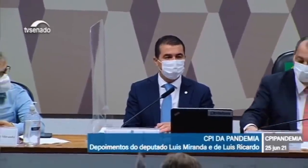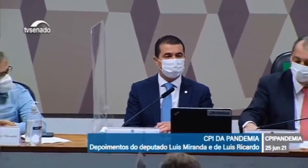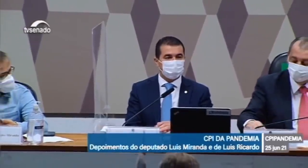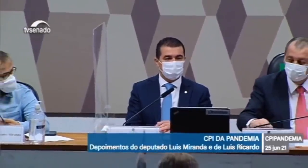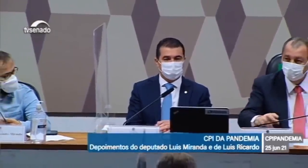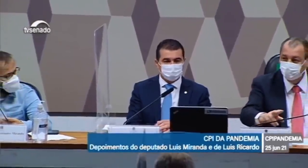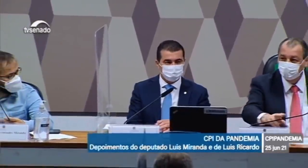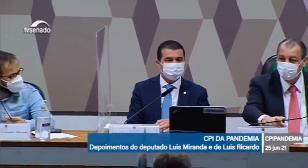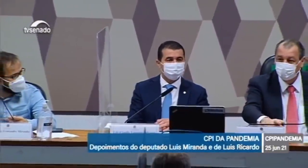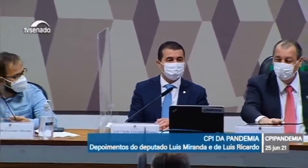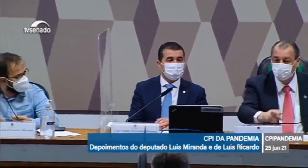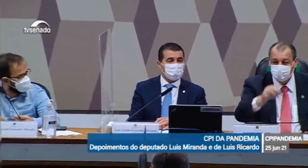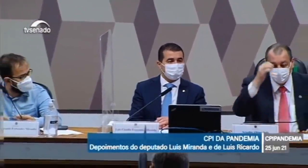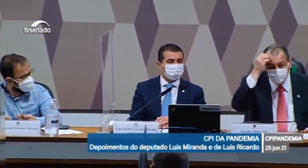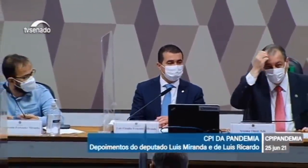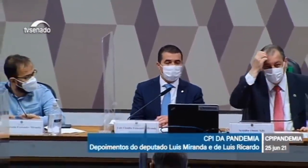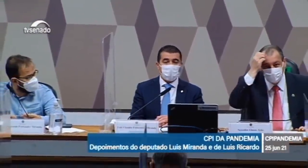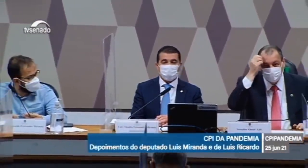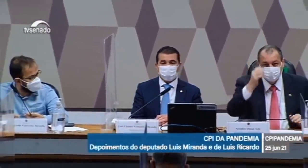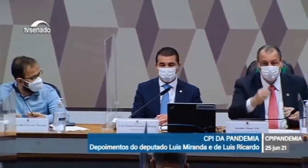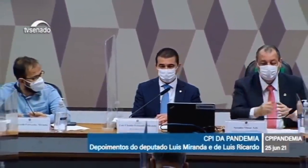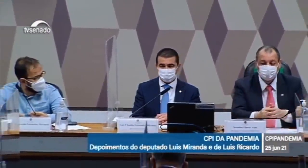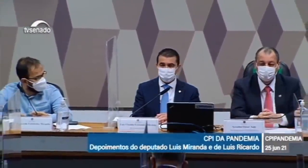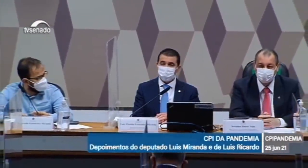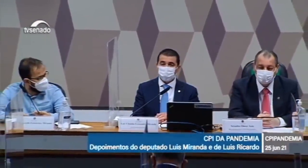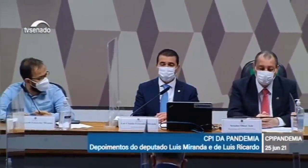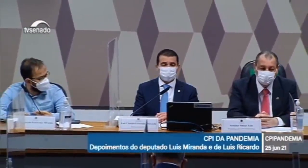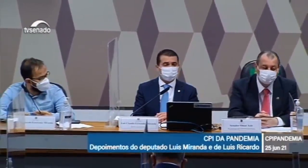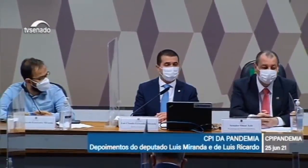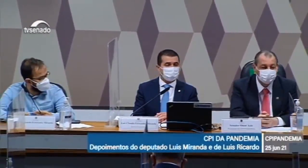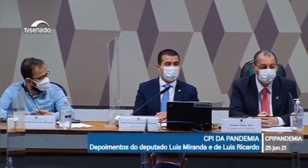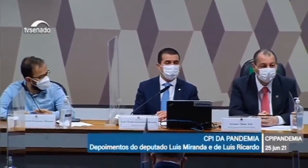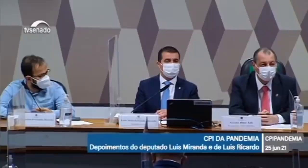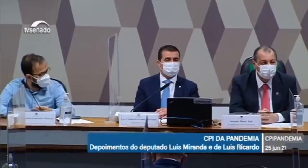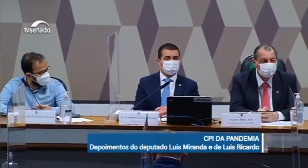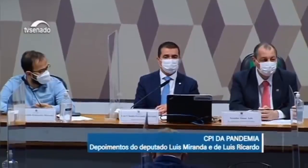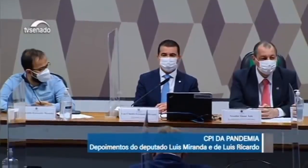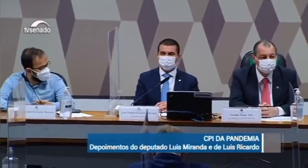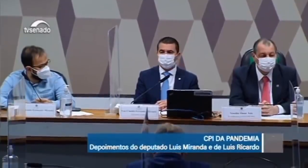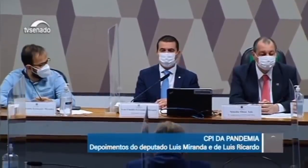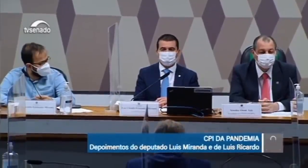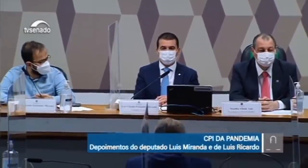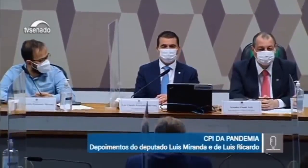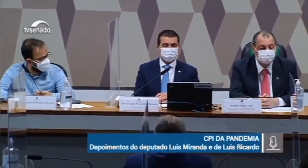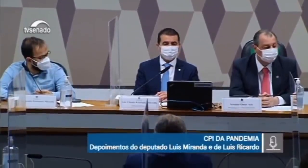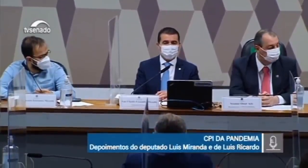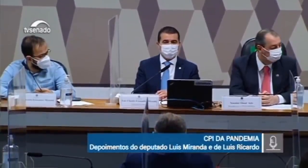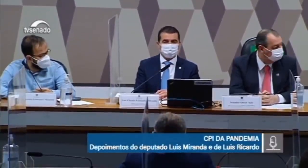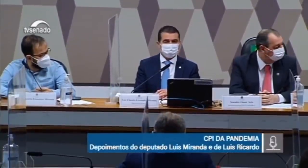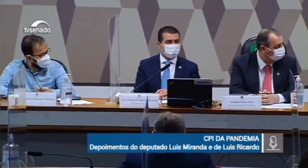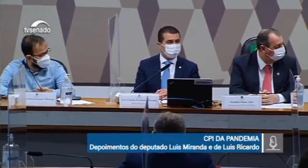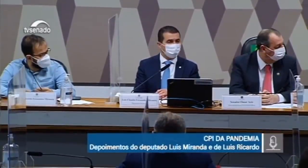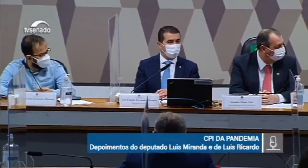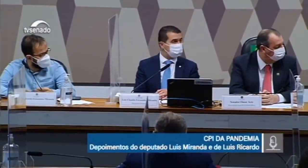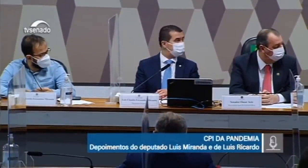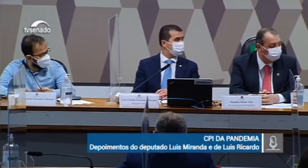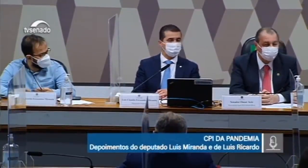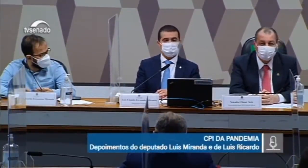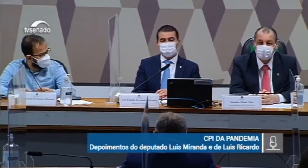estava levando para assinar uma invoice, que o governo fala com muita tranquilidade, quando fala o governo, em especial o seu Onyx, de